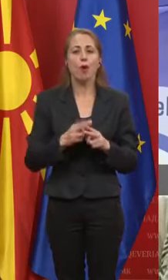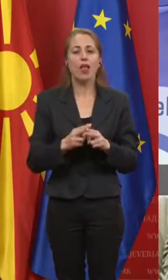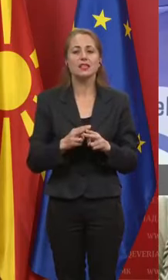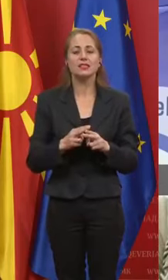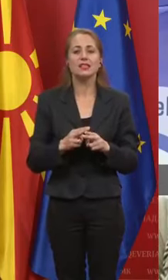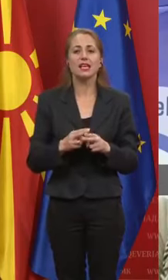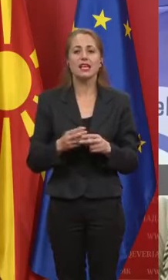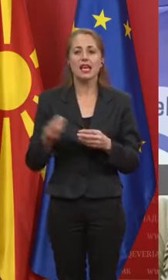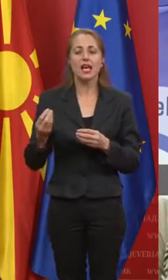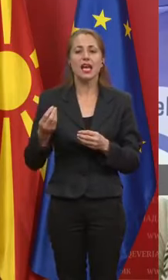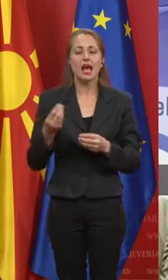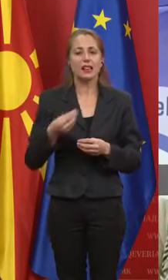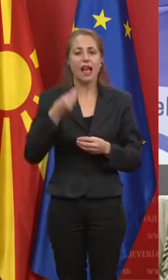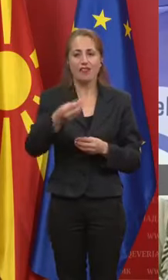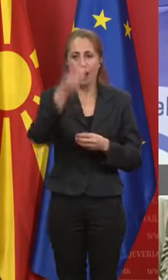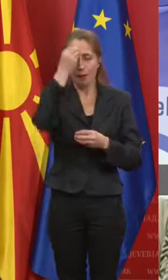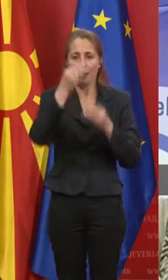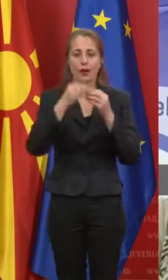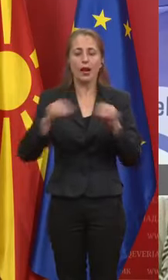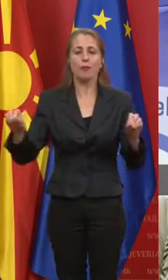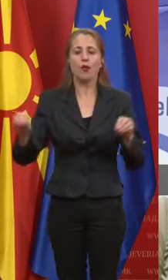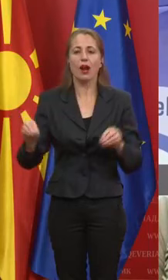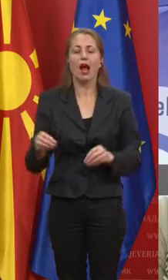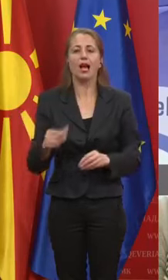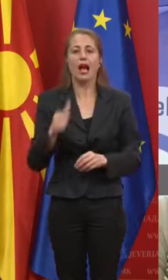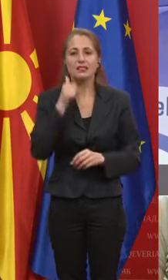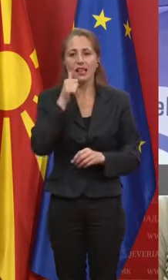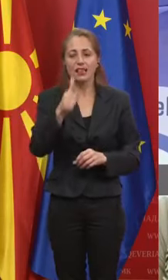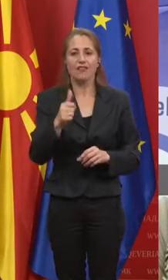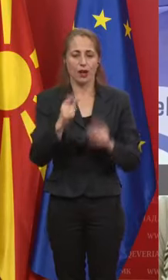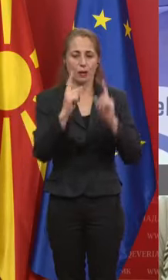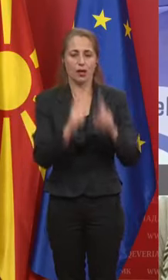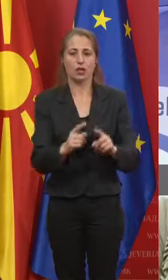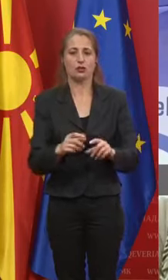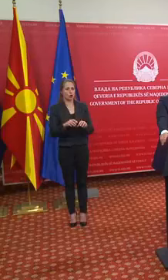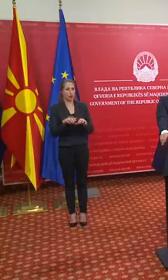ќе даде препорака во однос на дневниот престој?